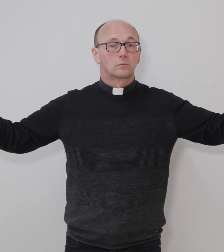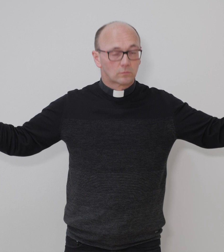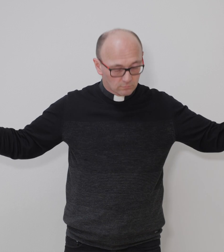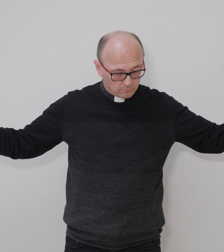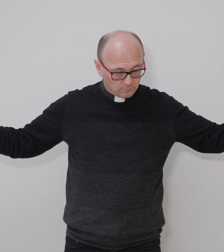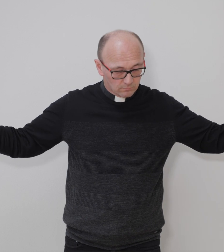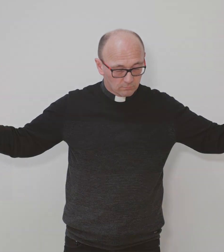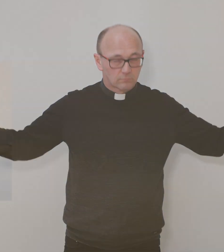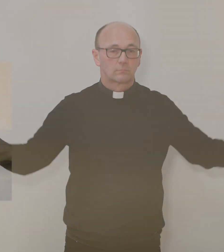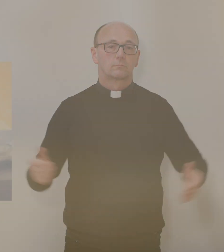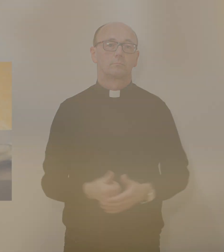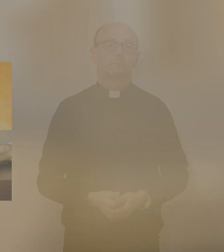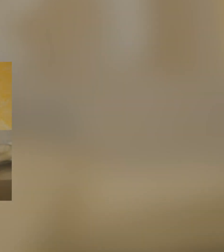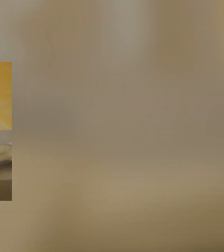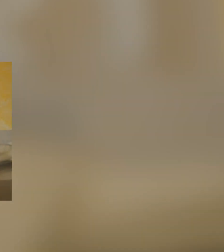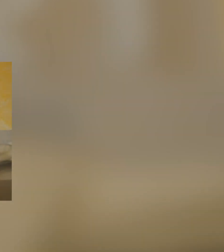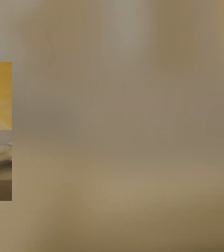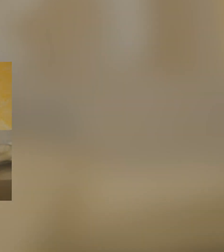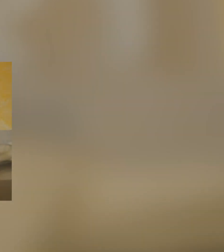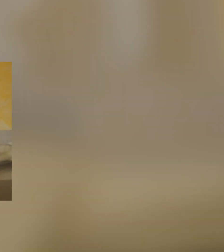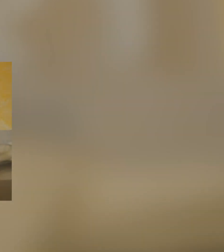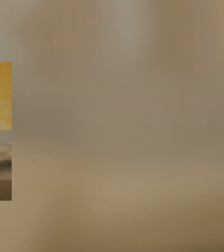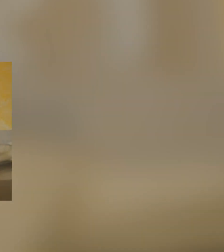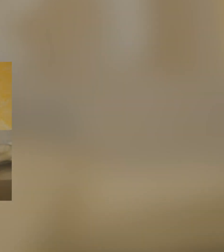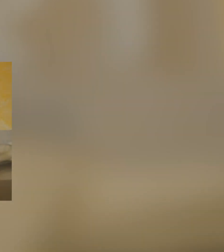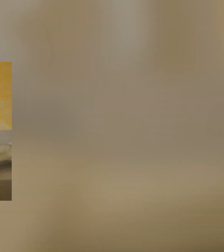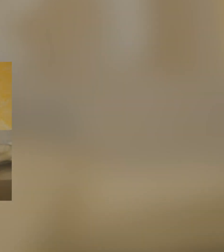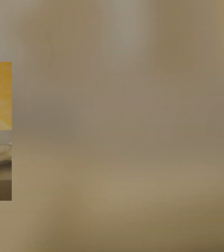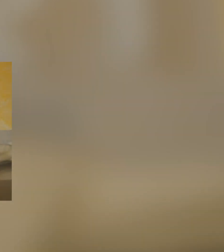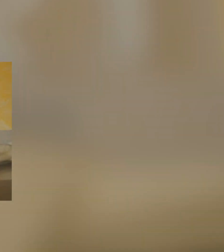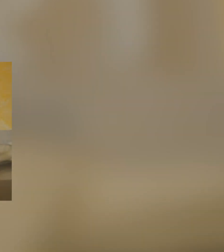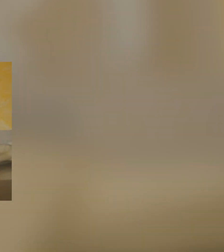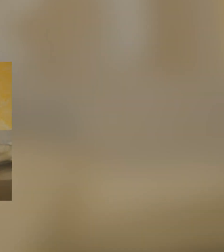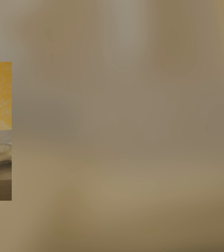Not zum Heil durch deinen